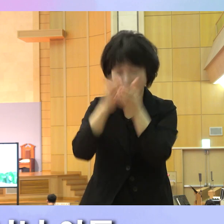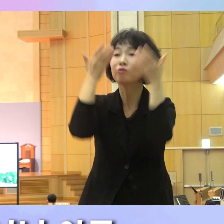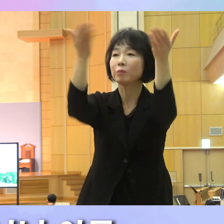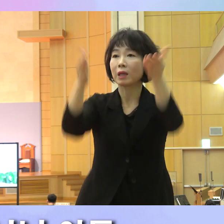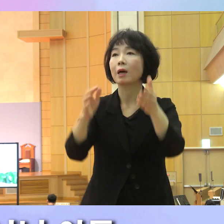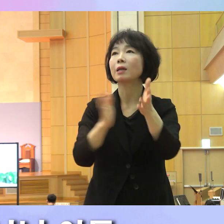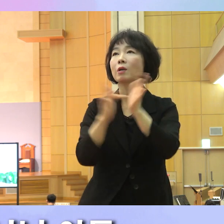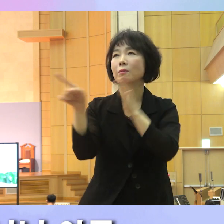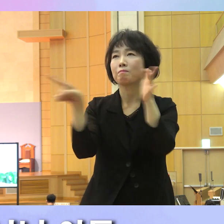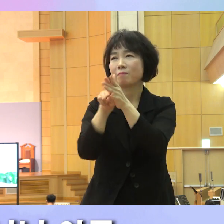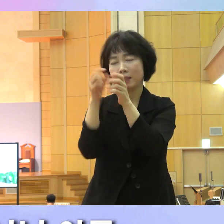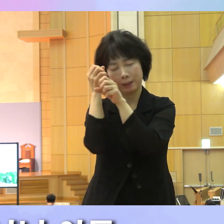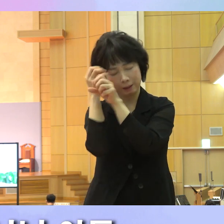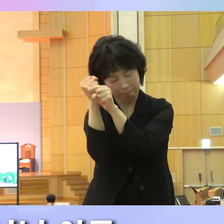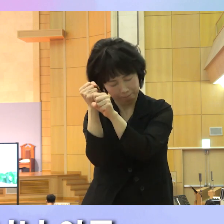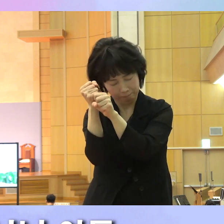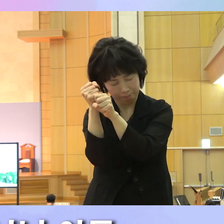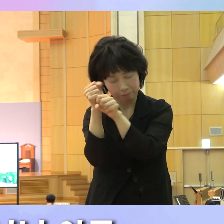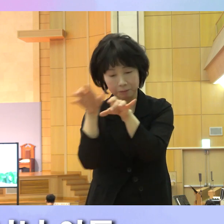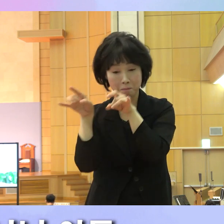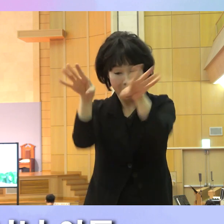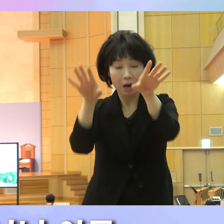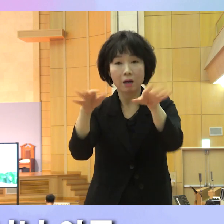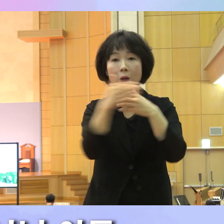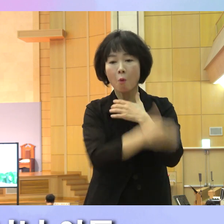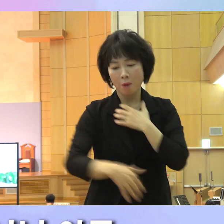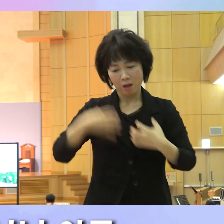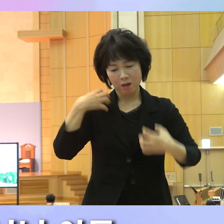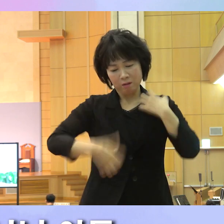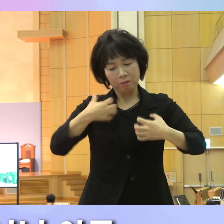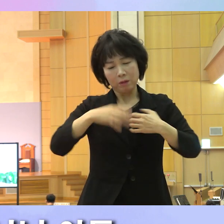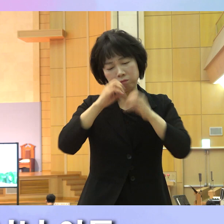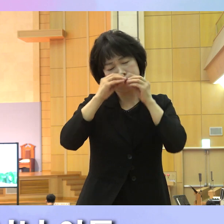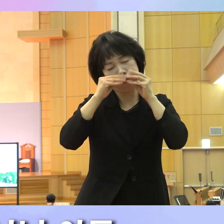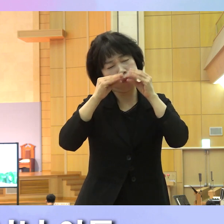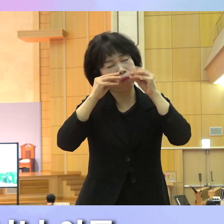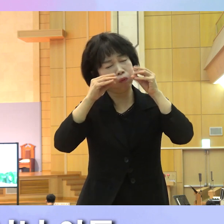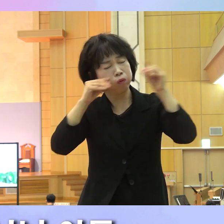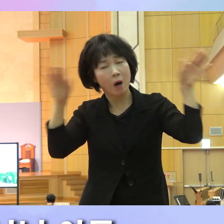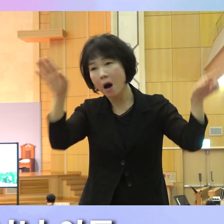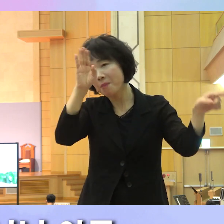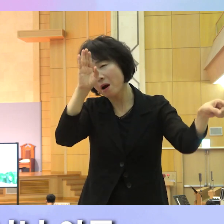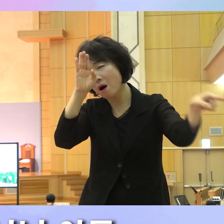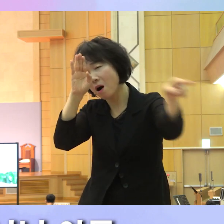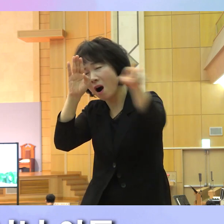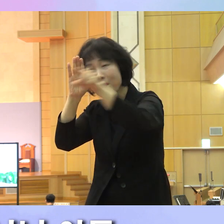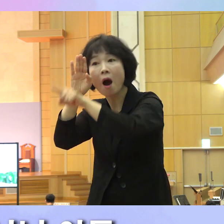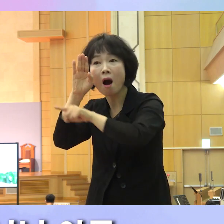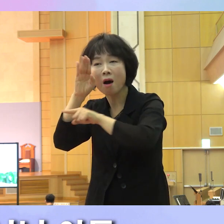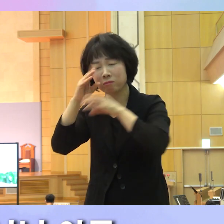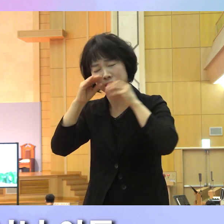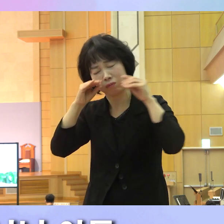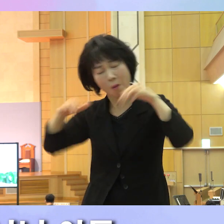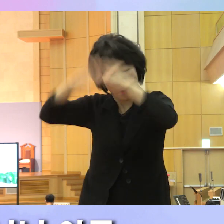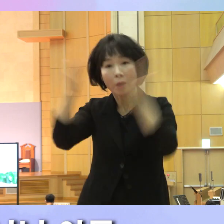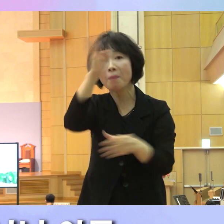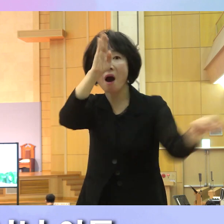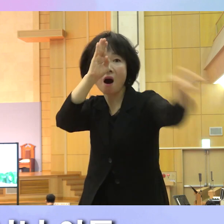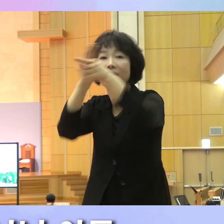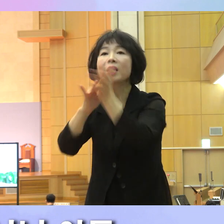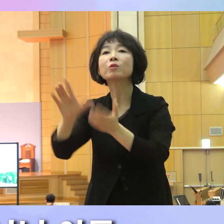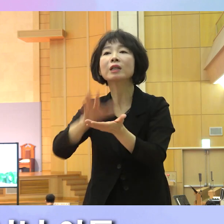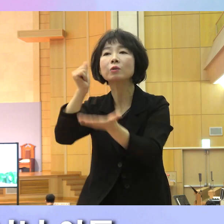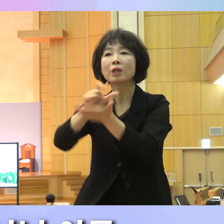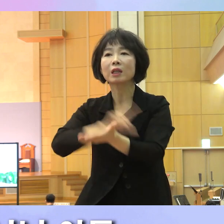말씀에 의지해서 손을 얹어 싸우니 이 시간에 내 육체에 붙어있는 작은 병이든 큰 병이든